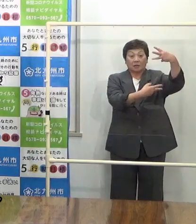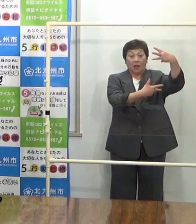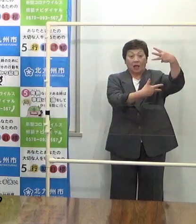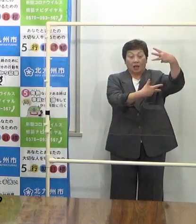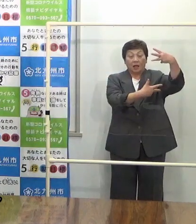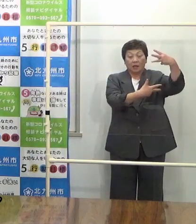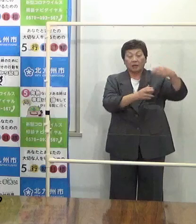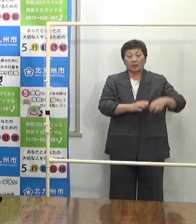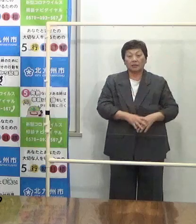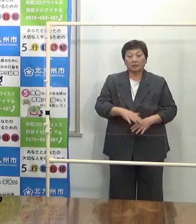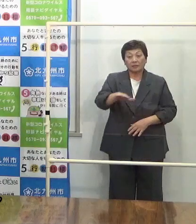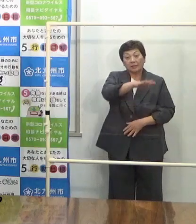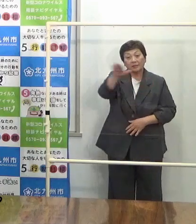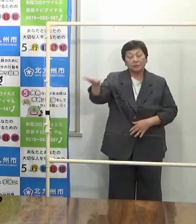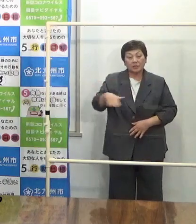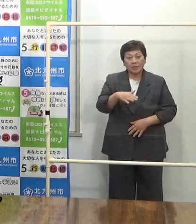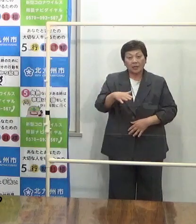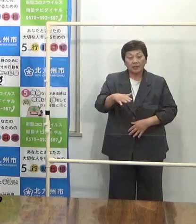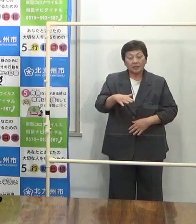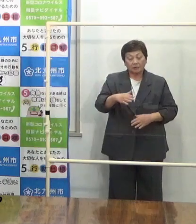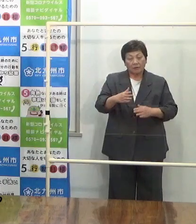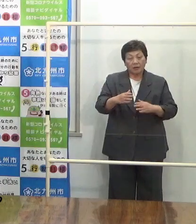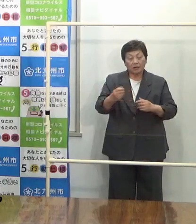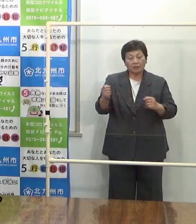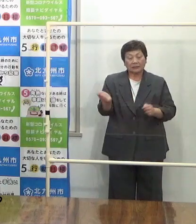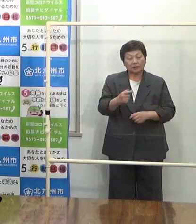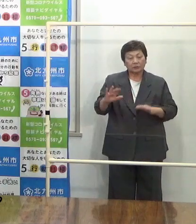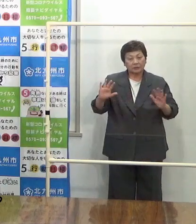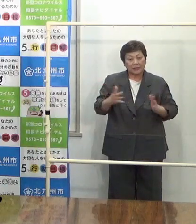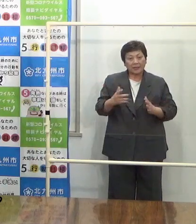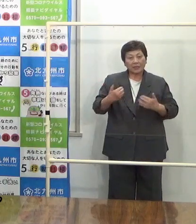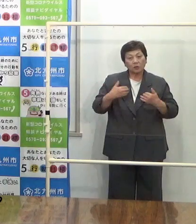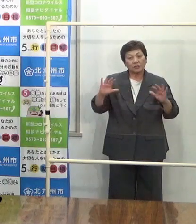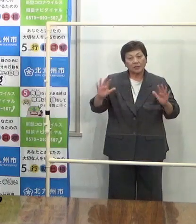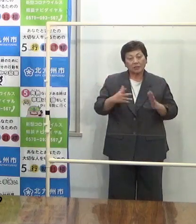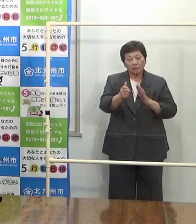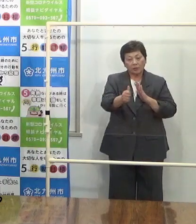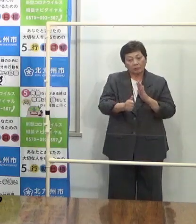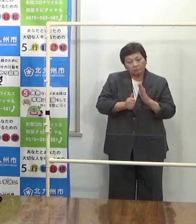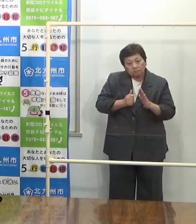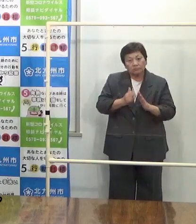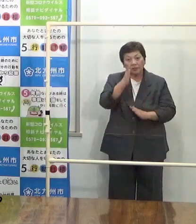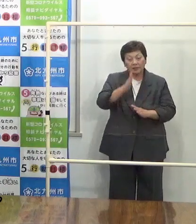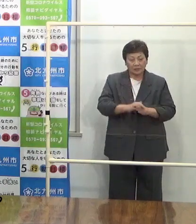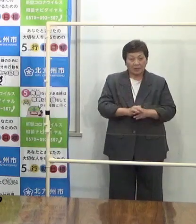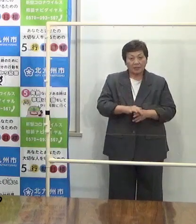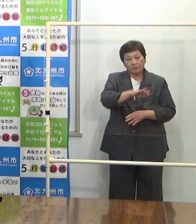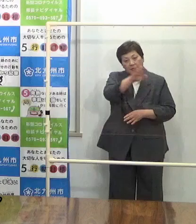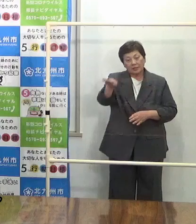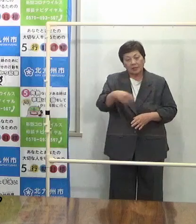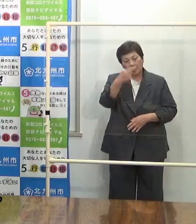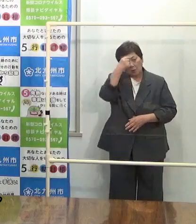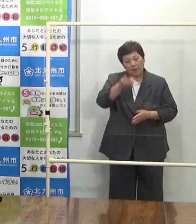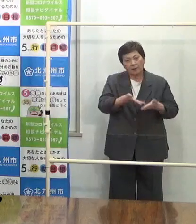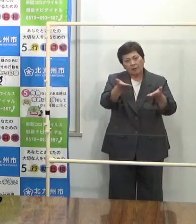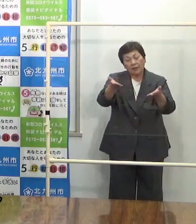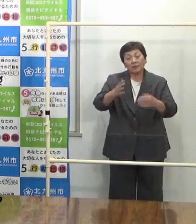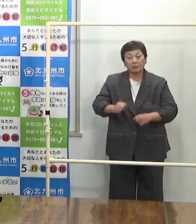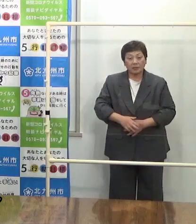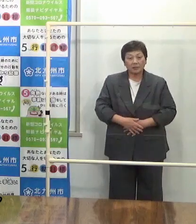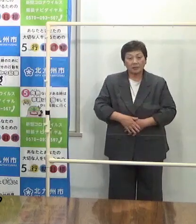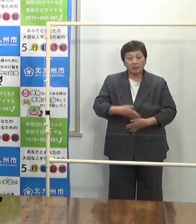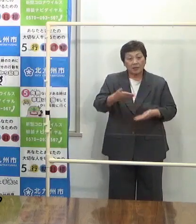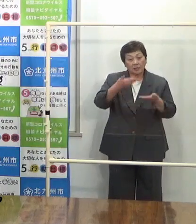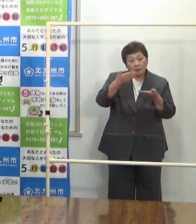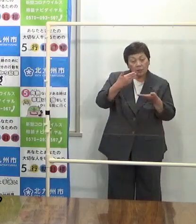には不要不急の外出移動の自粛などですね、皆さんご不便をおかけしております。また飲食店の皆様